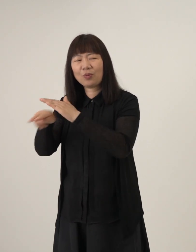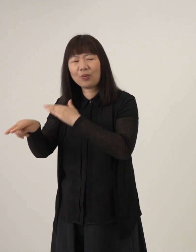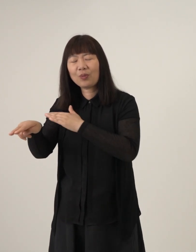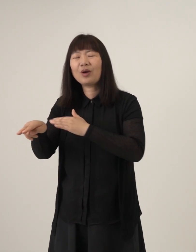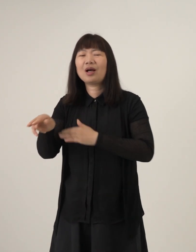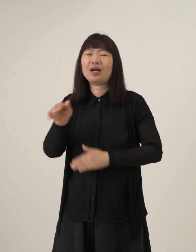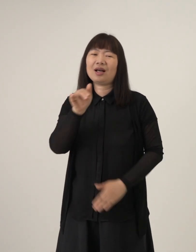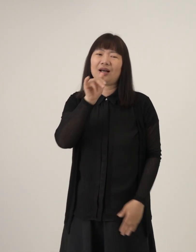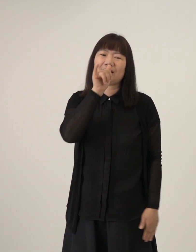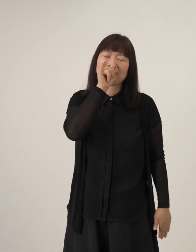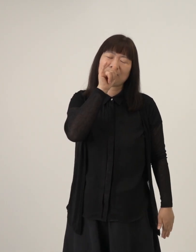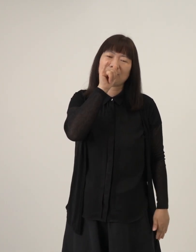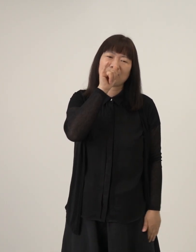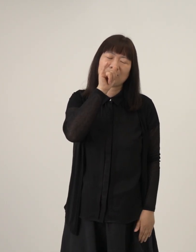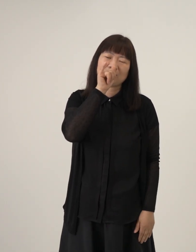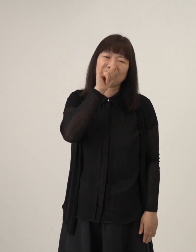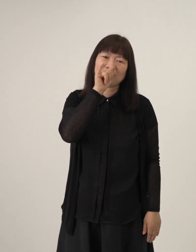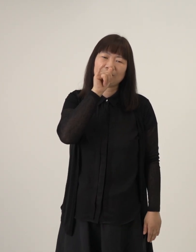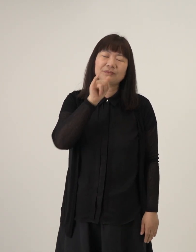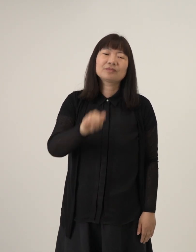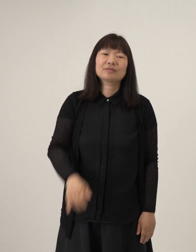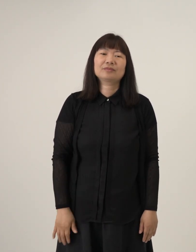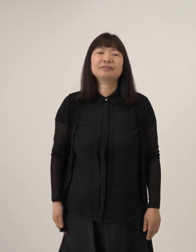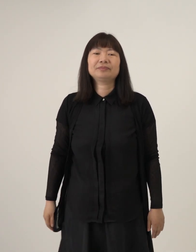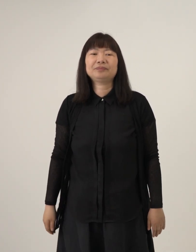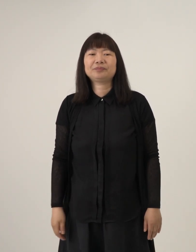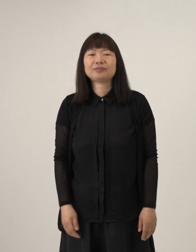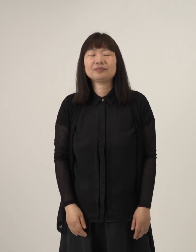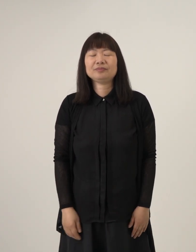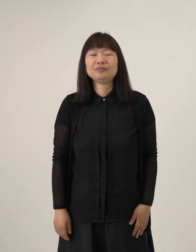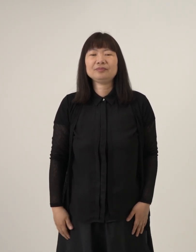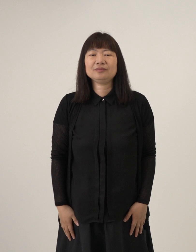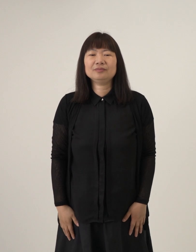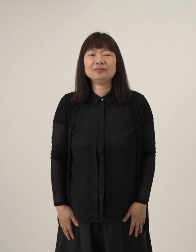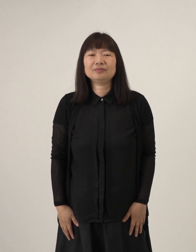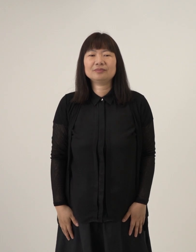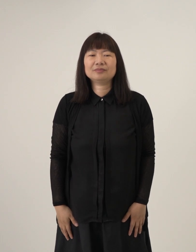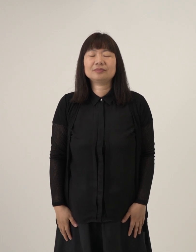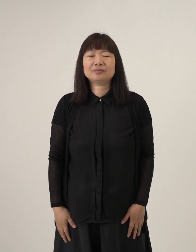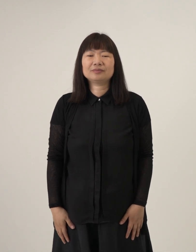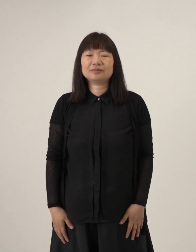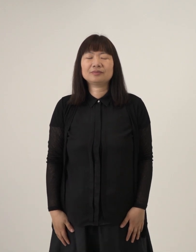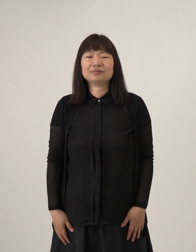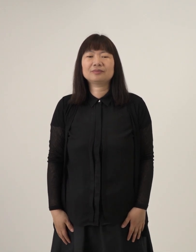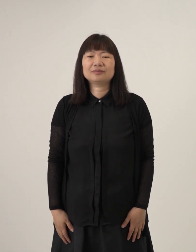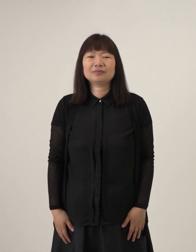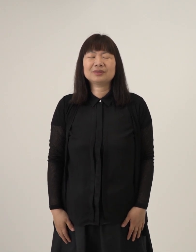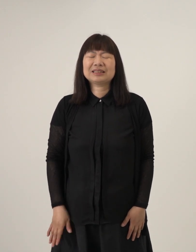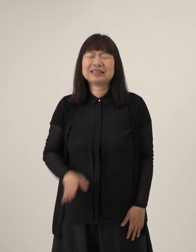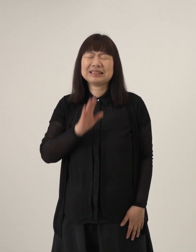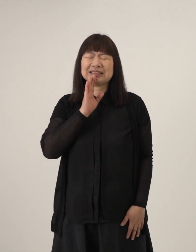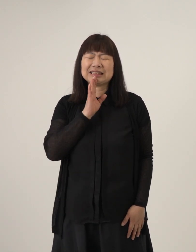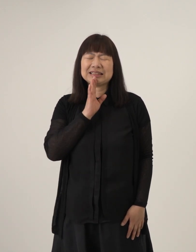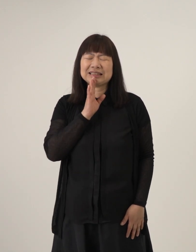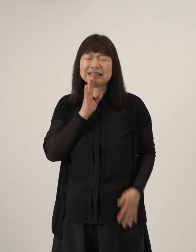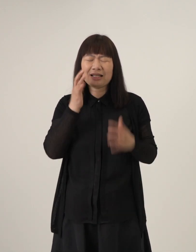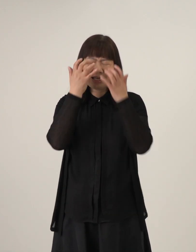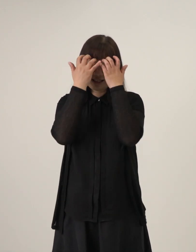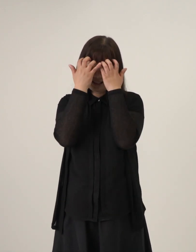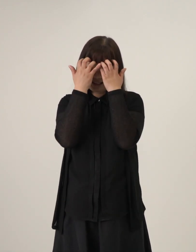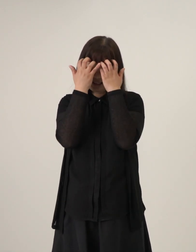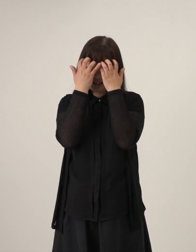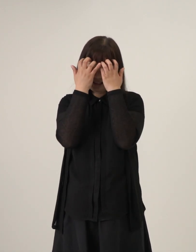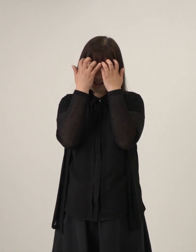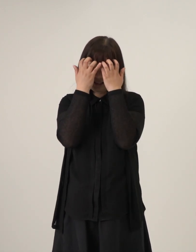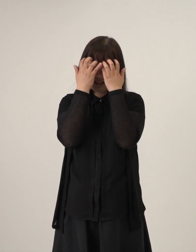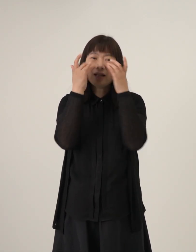이슬을 벗삼아 잠을 자면서, 그리고 쫓기는 정말 공고한 삶을